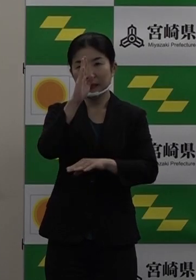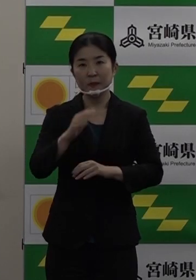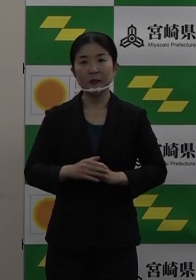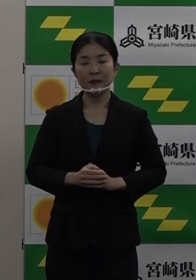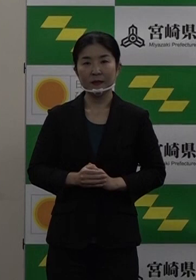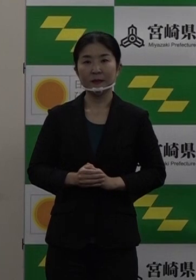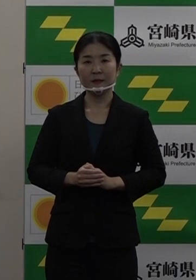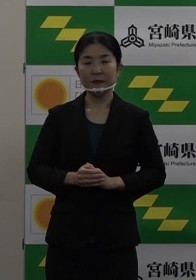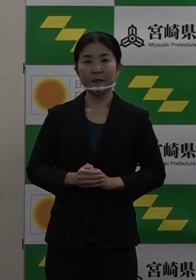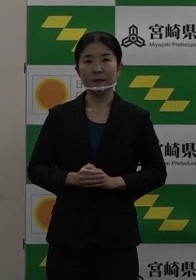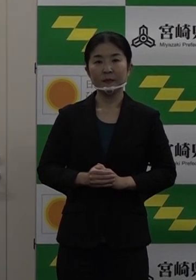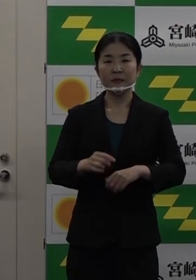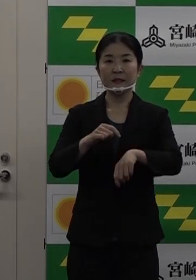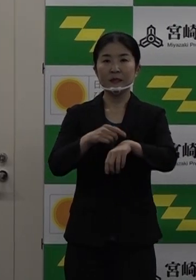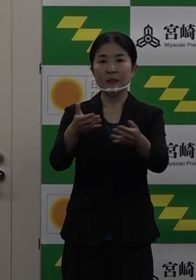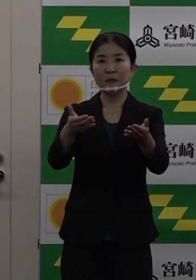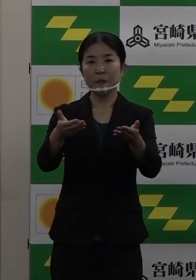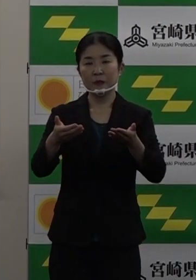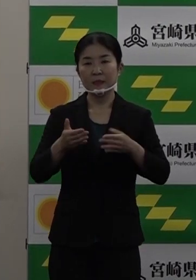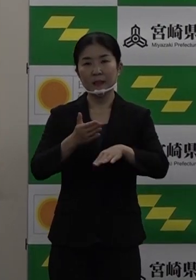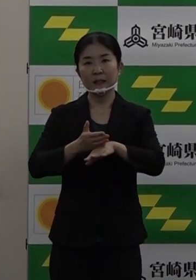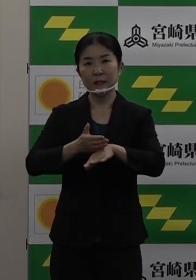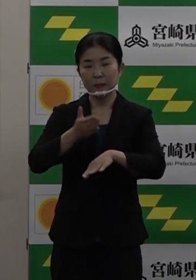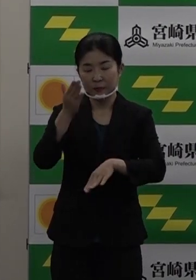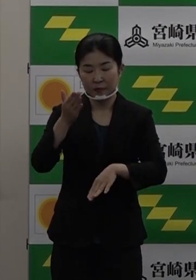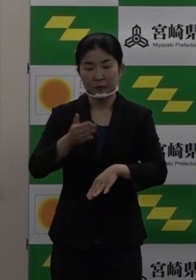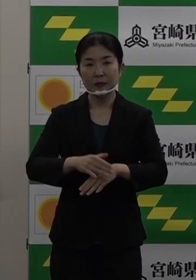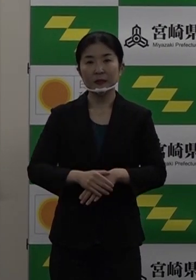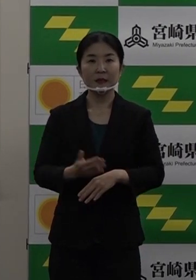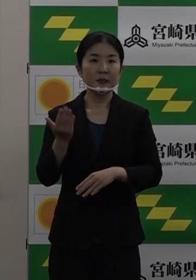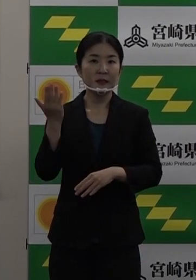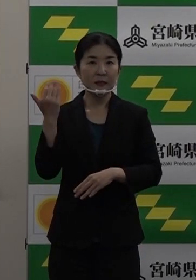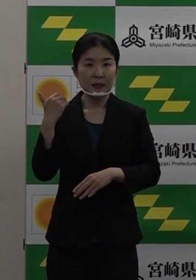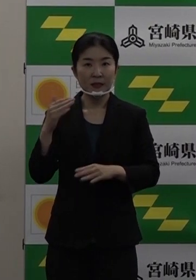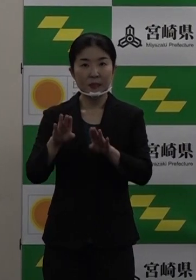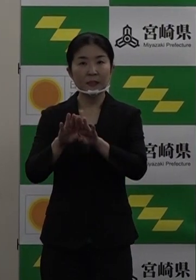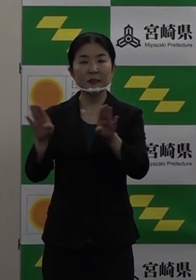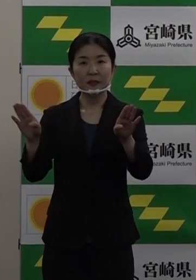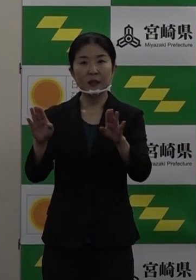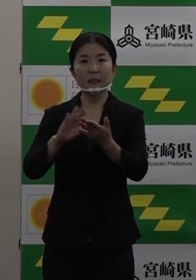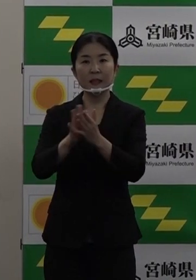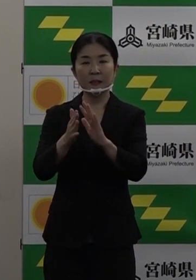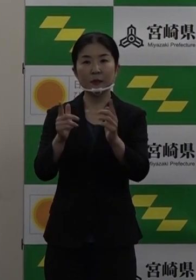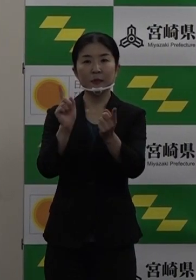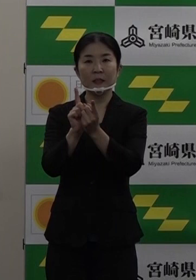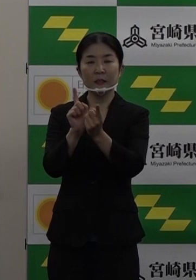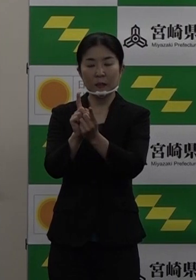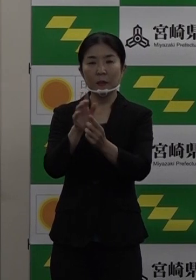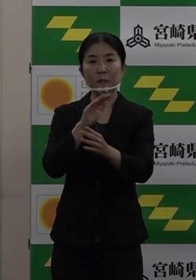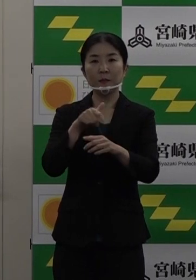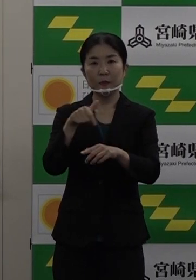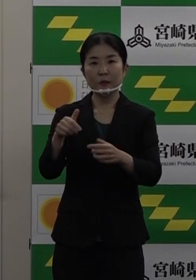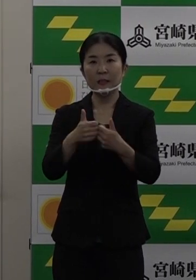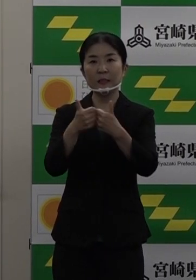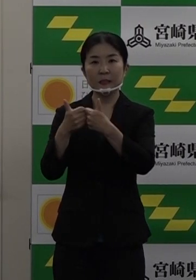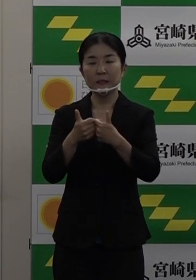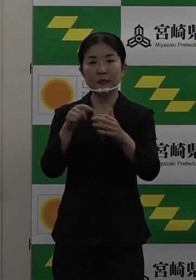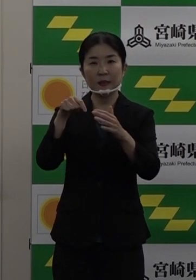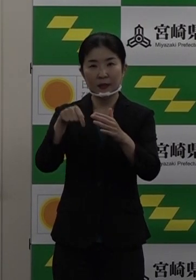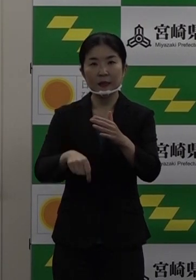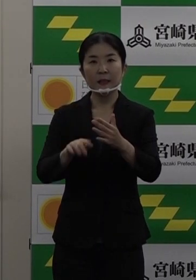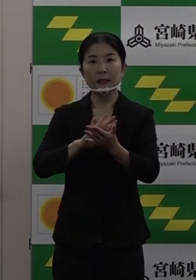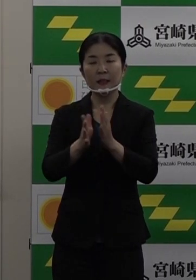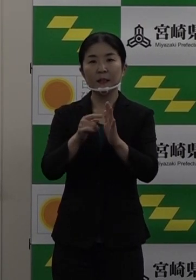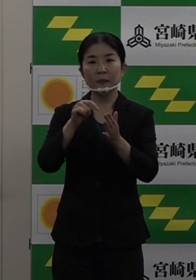ます。 はい、お時間をいただきましてありがとうございます。先ほど開催しました県の対策本部会議におきまして、